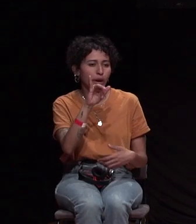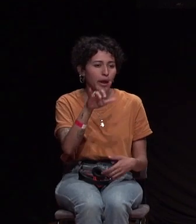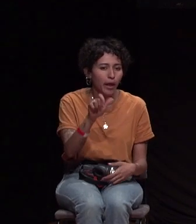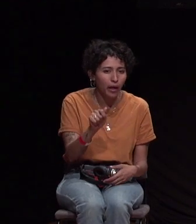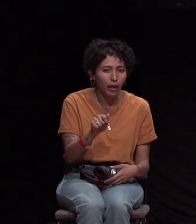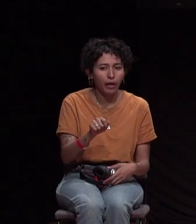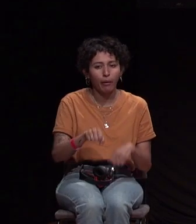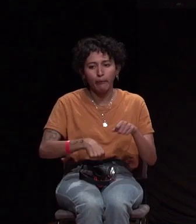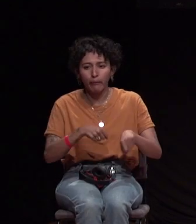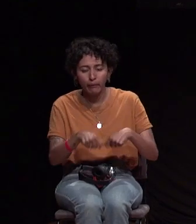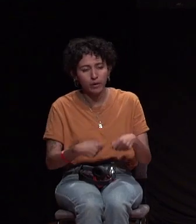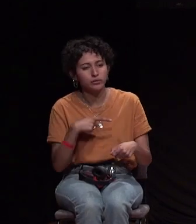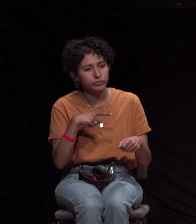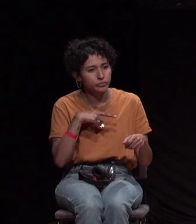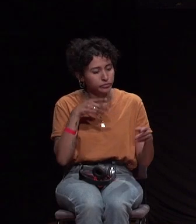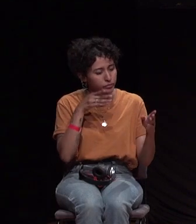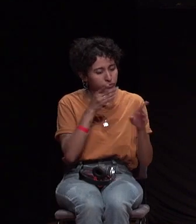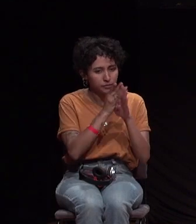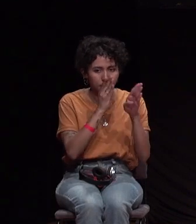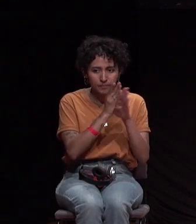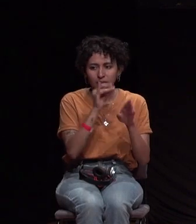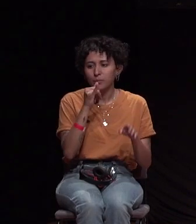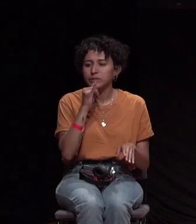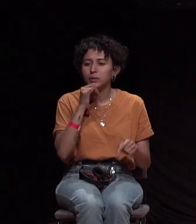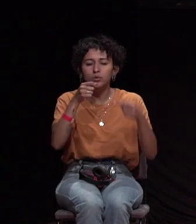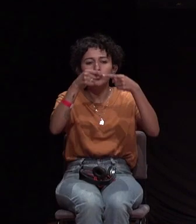né? Você digitava na pesquisa do